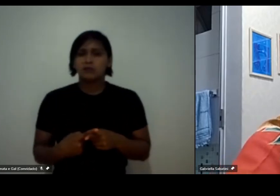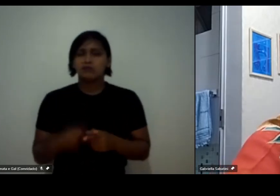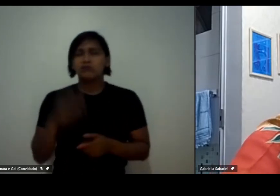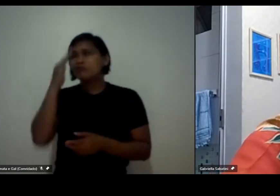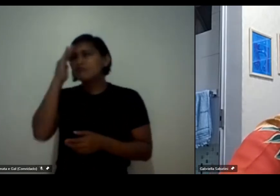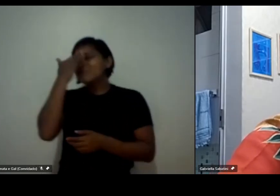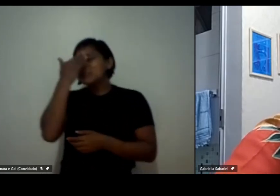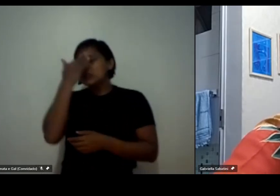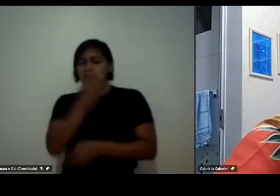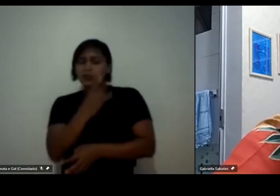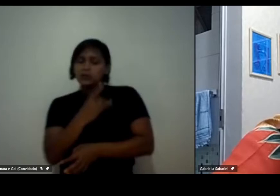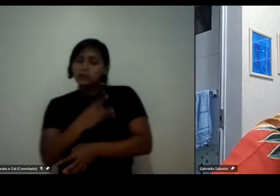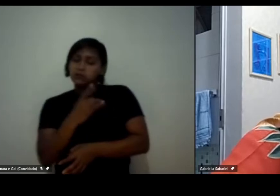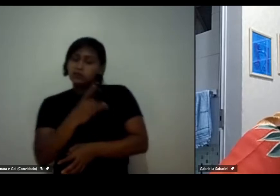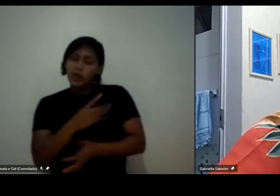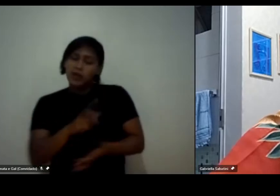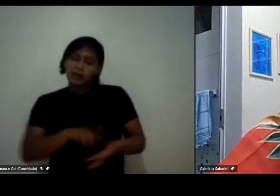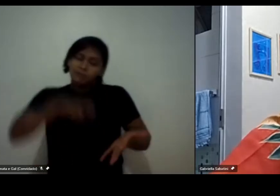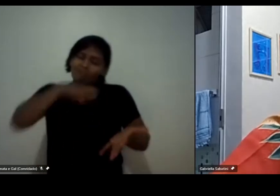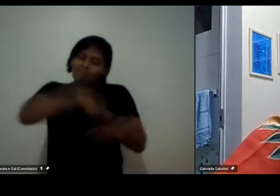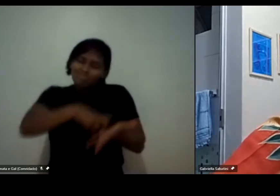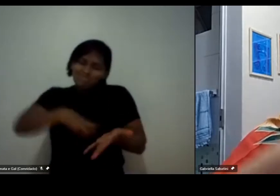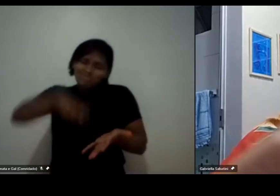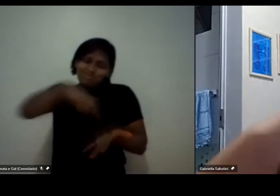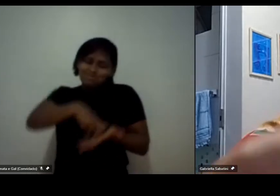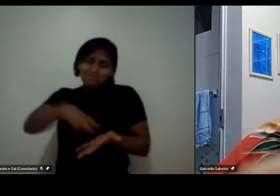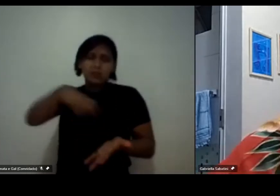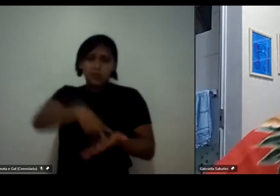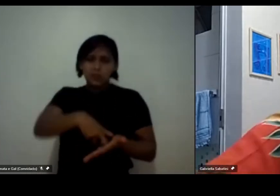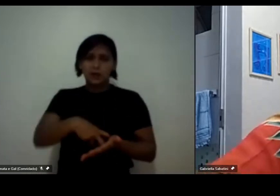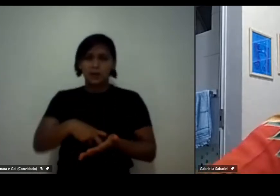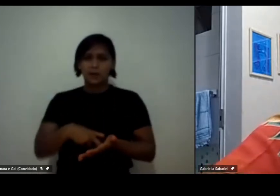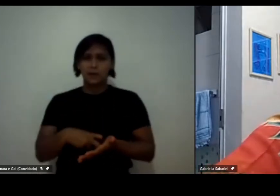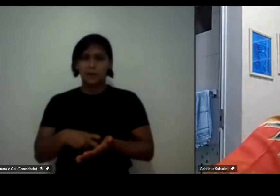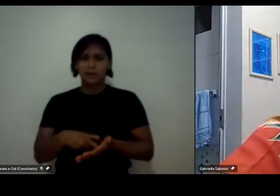um terror que me pune por uma satisfação imprudente.